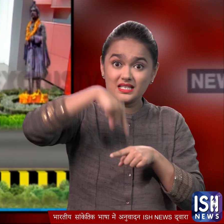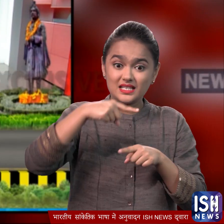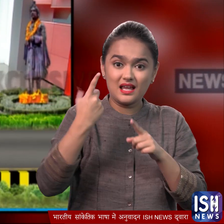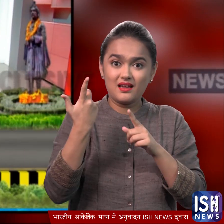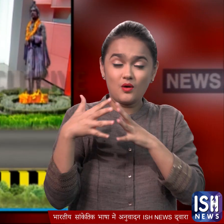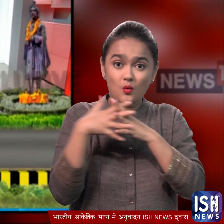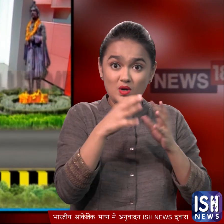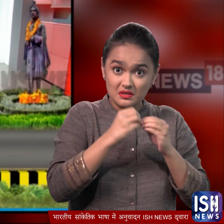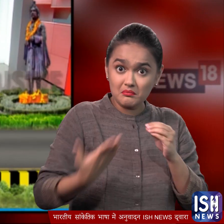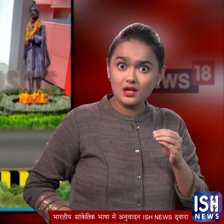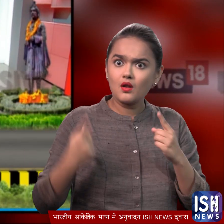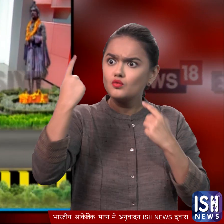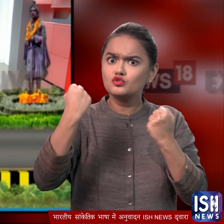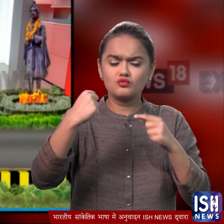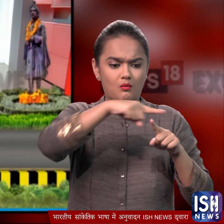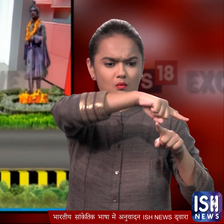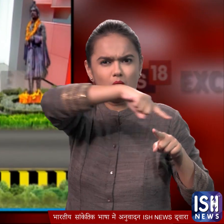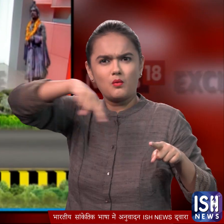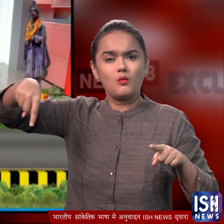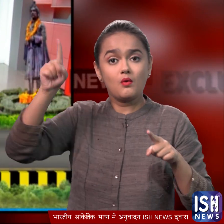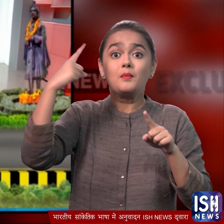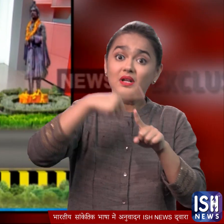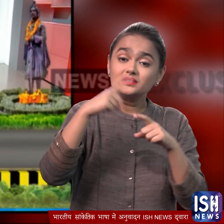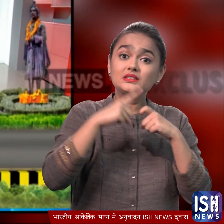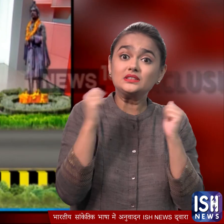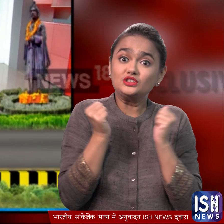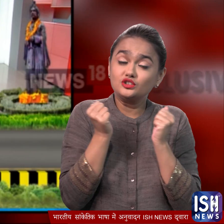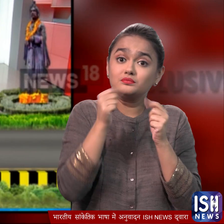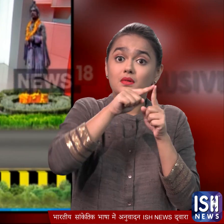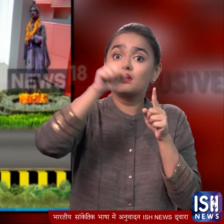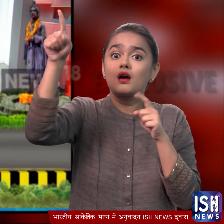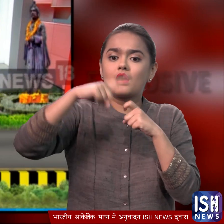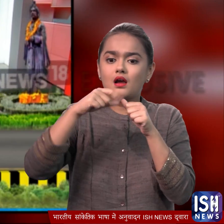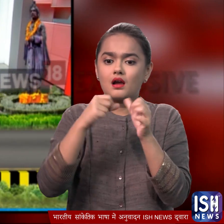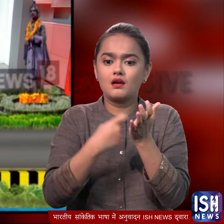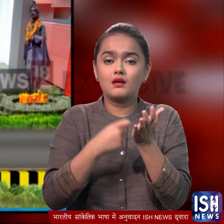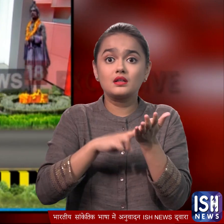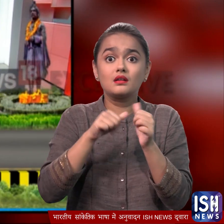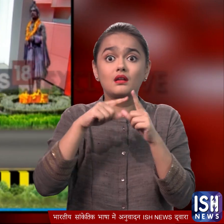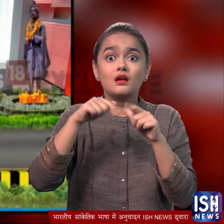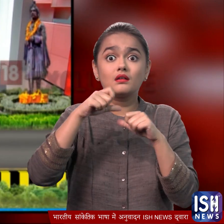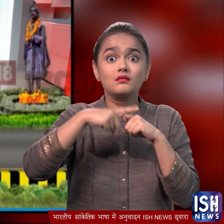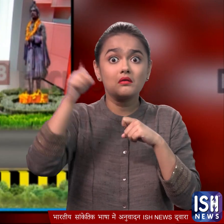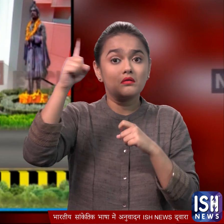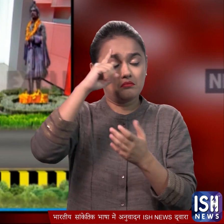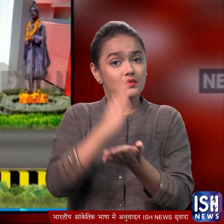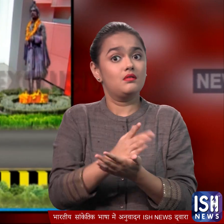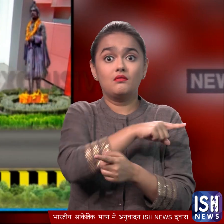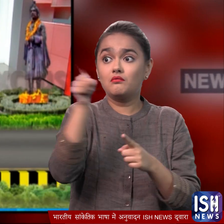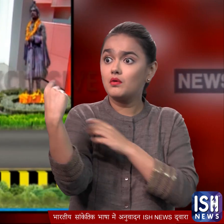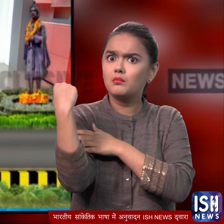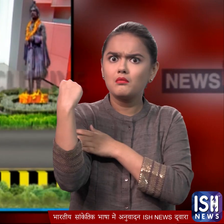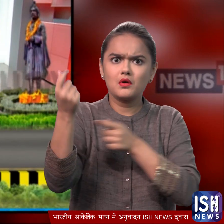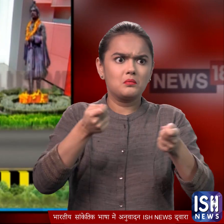भारत के पश्चिम बंगाल तक उनका शासन हुआ करता था और इसी तरह कश्मीर से उनकी सल्तनत के कर्नाटक तक फैले होने का दावा किया